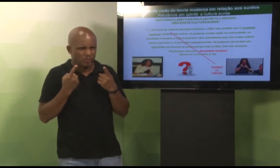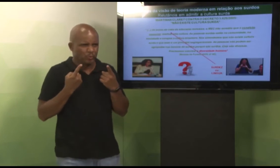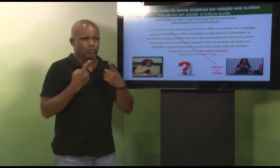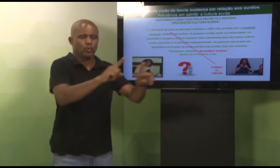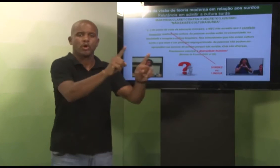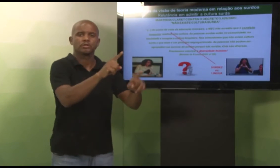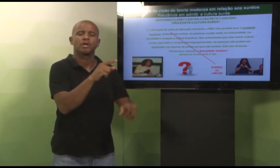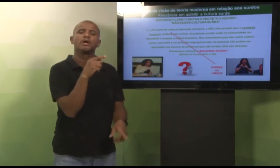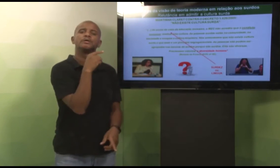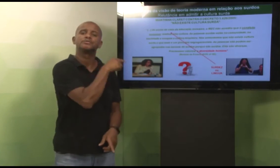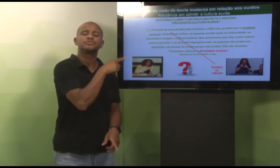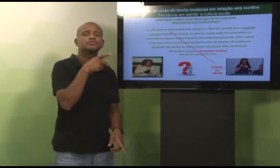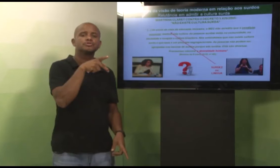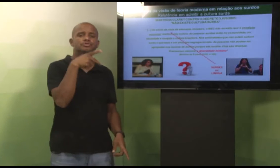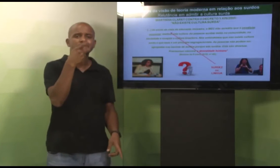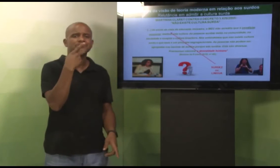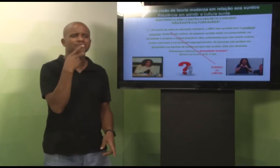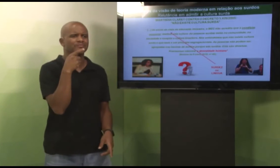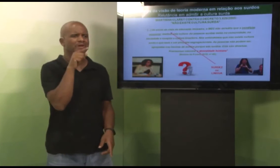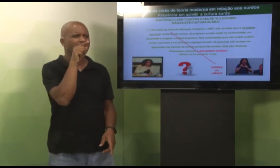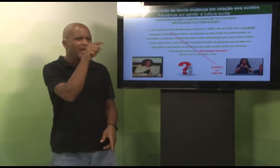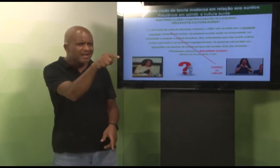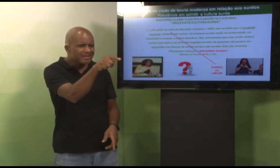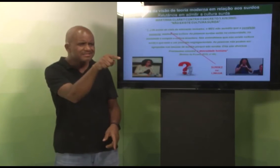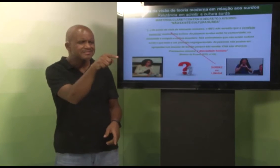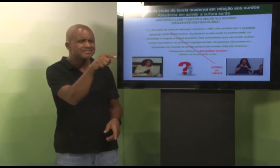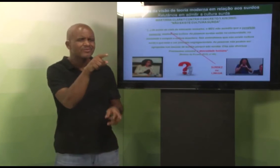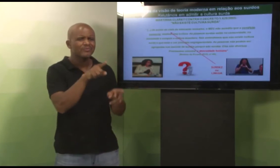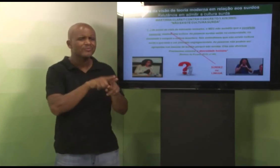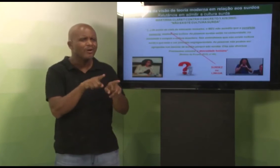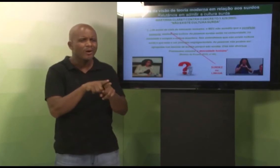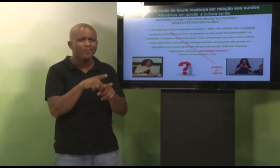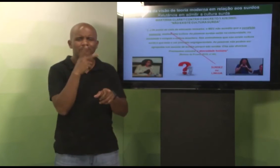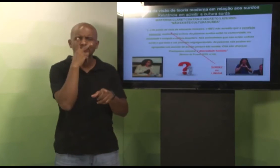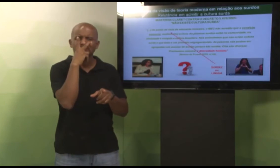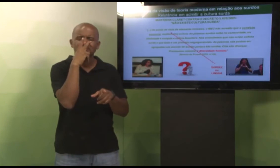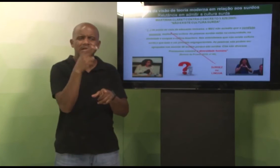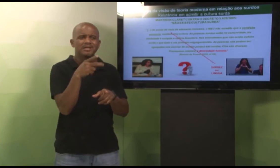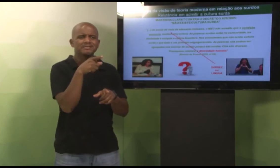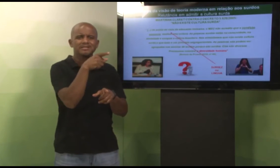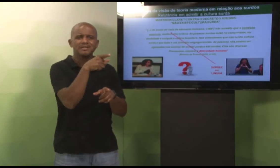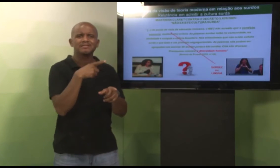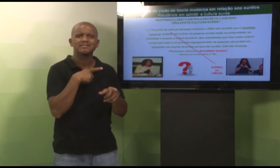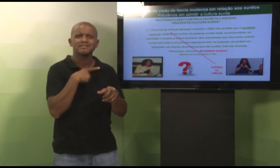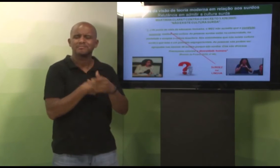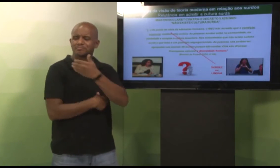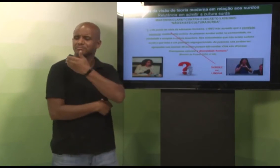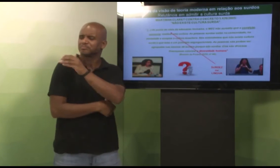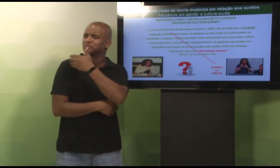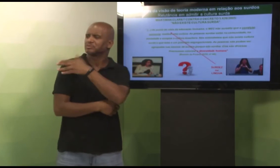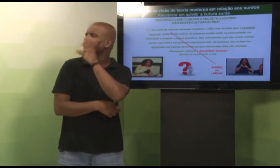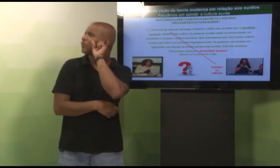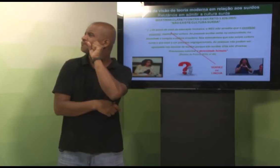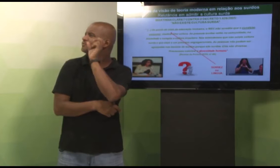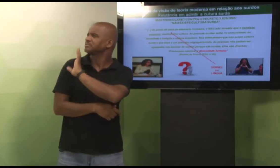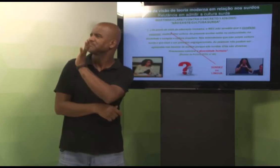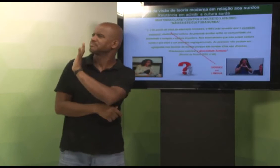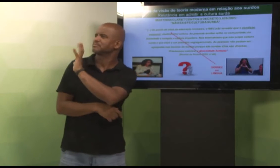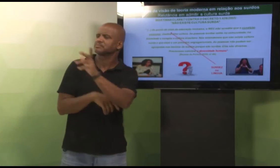a Martinha, ela não concordou, ela foi contra o decreto. Para ela, é